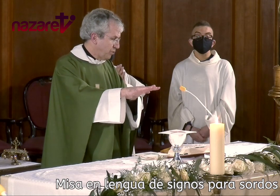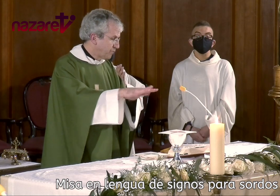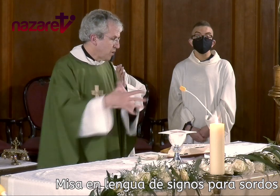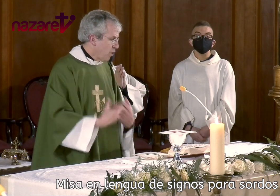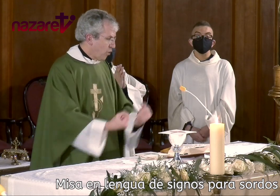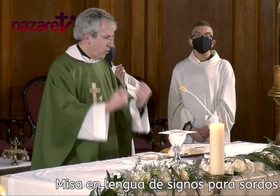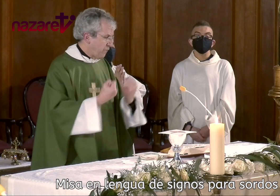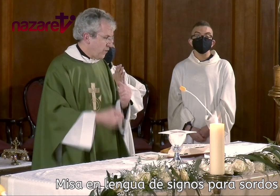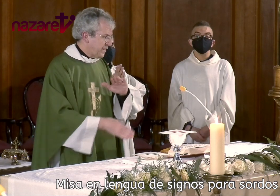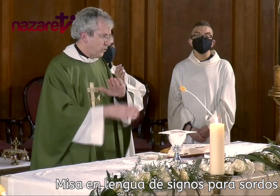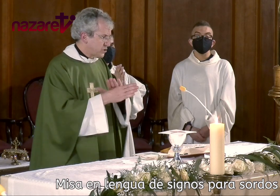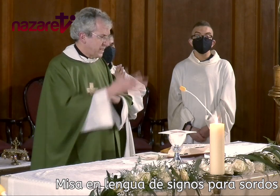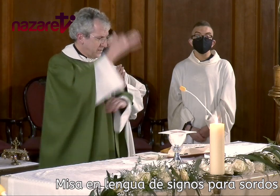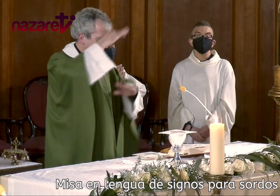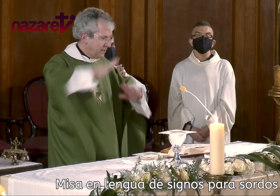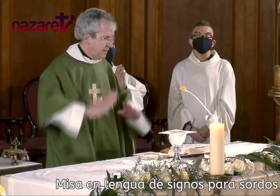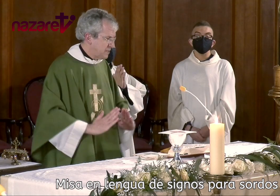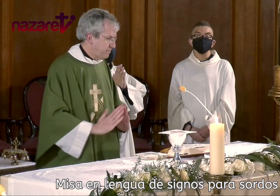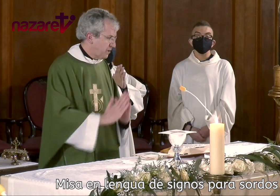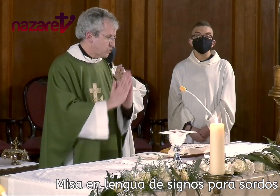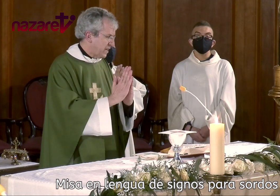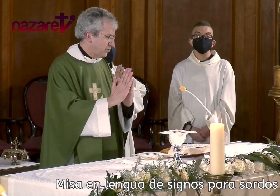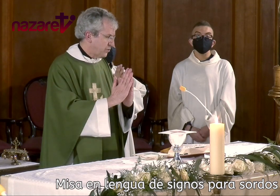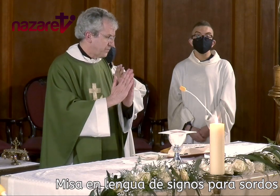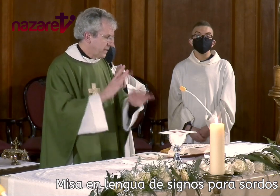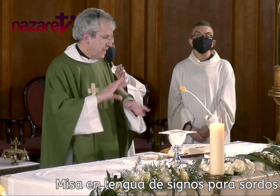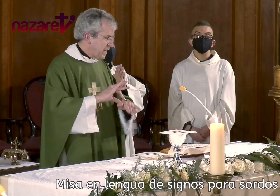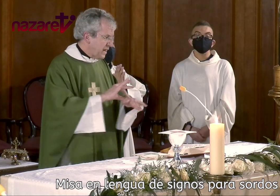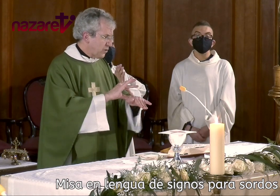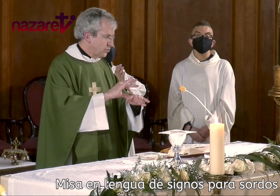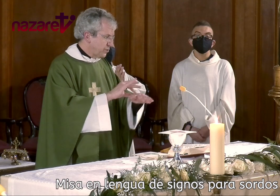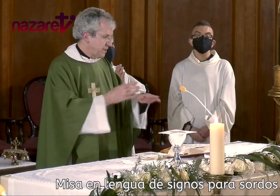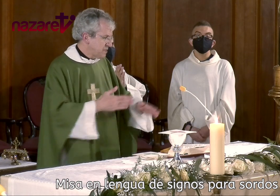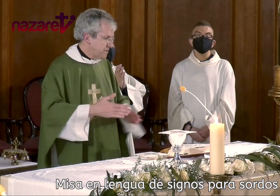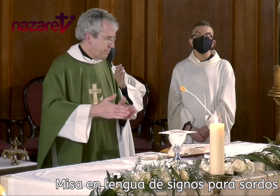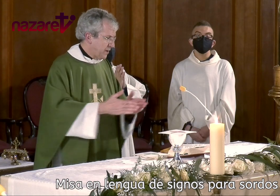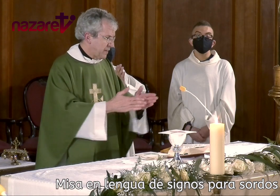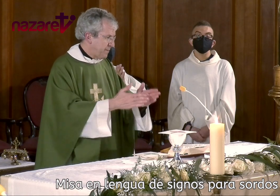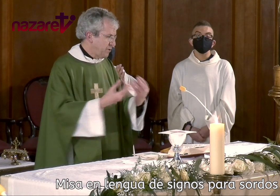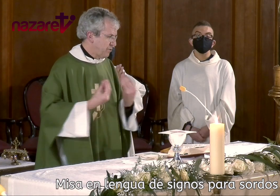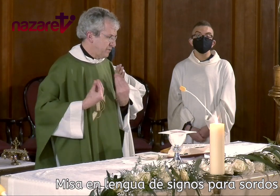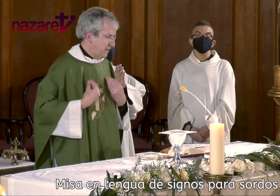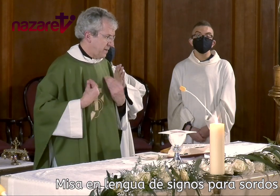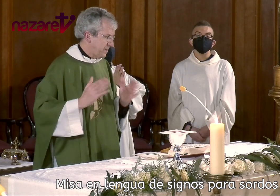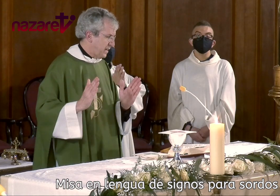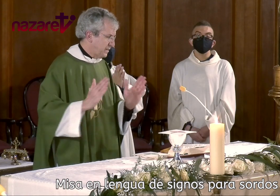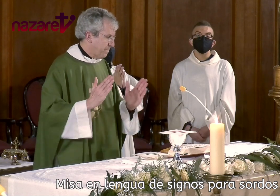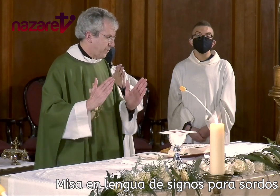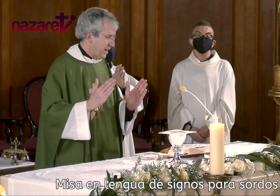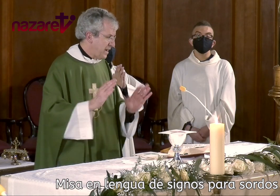con la fuerza constante del espíritu santo y la conduces por el camino de la vida temporal